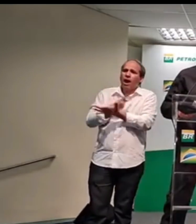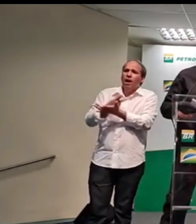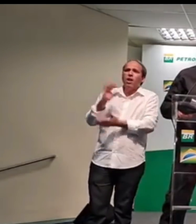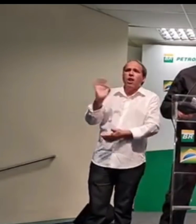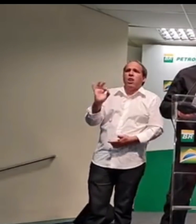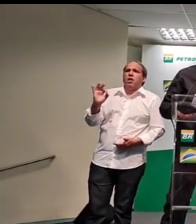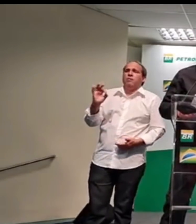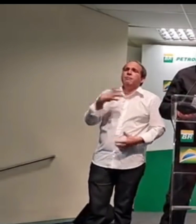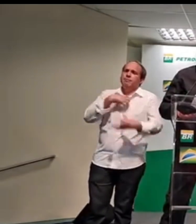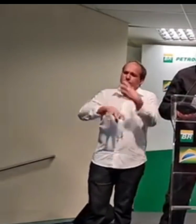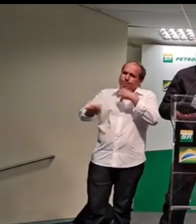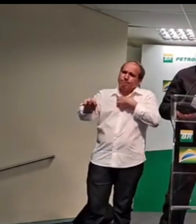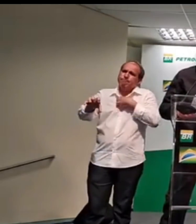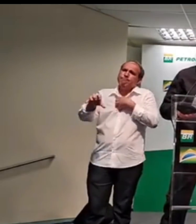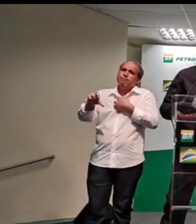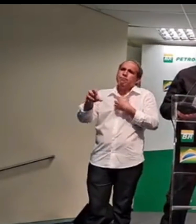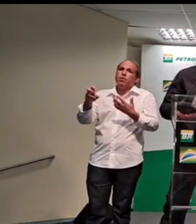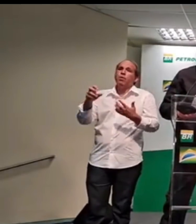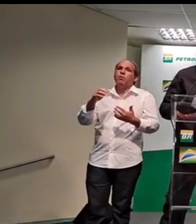Lamentamos as mortes.